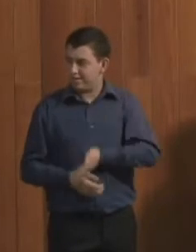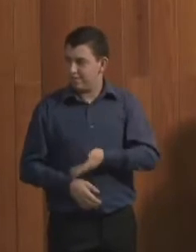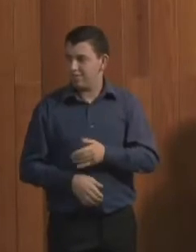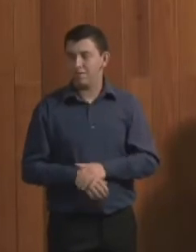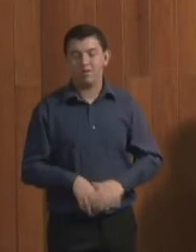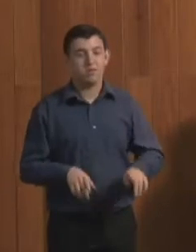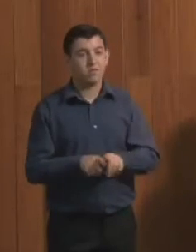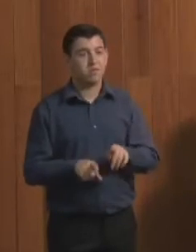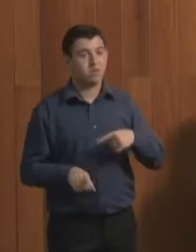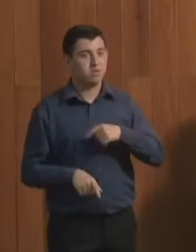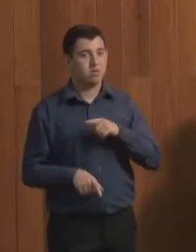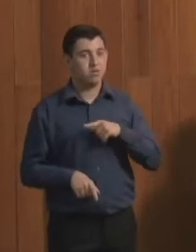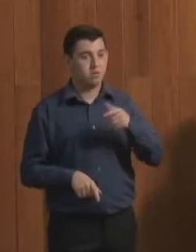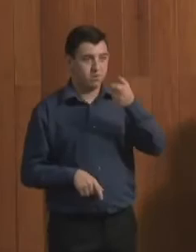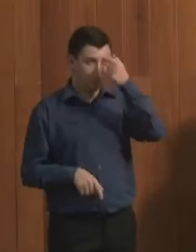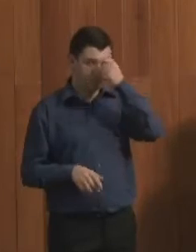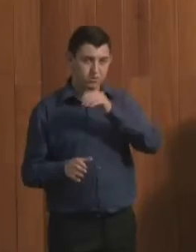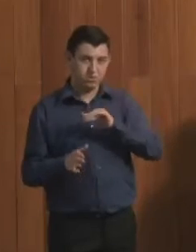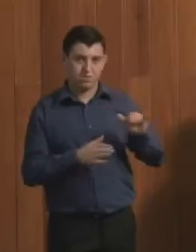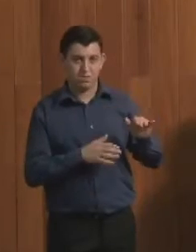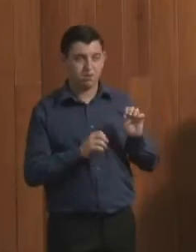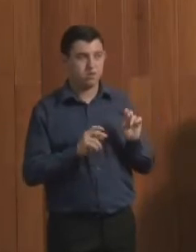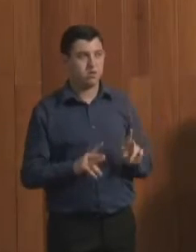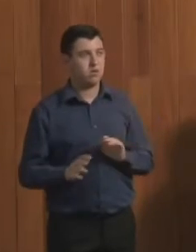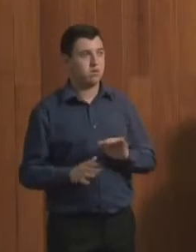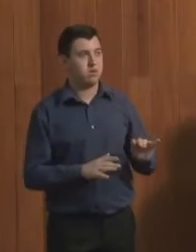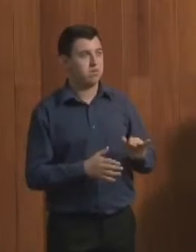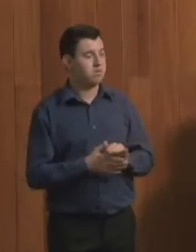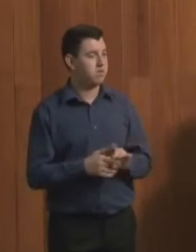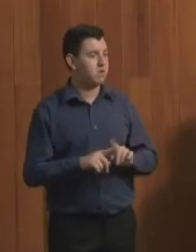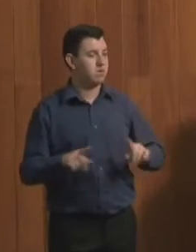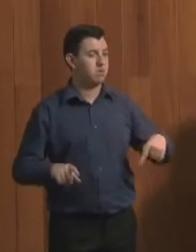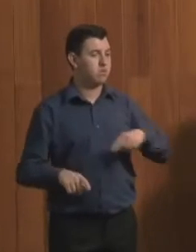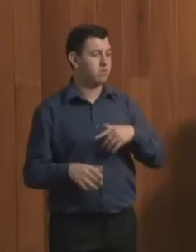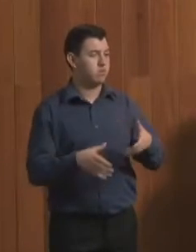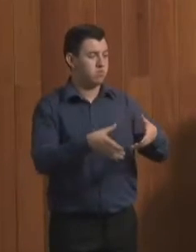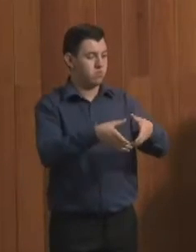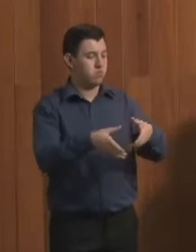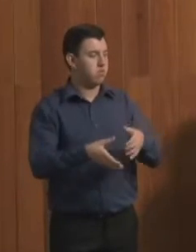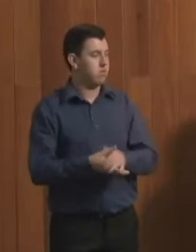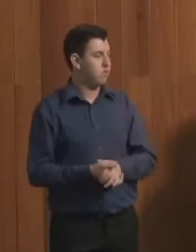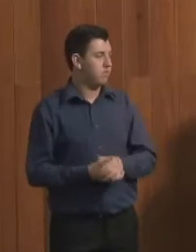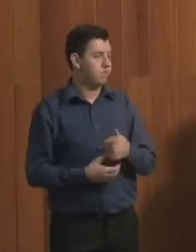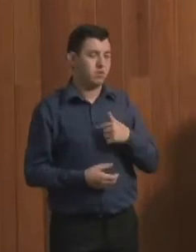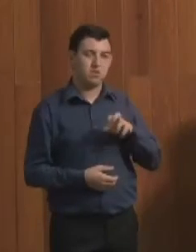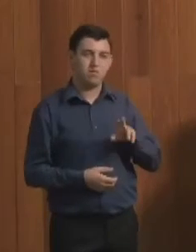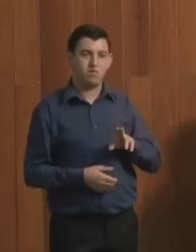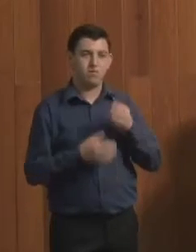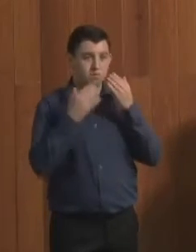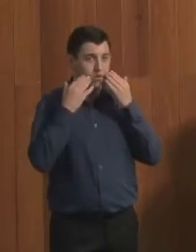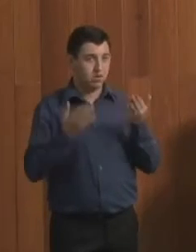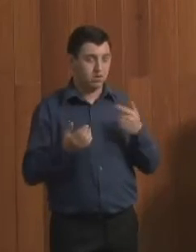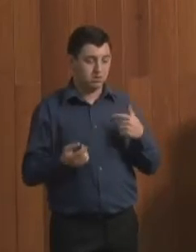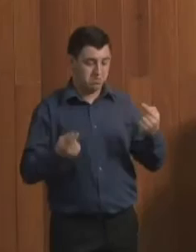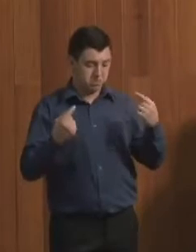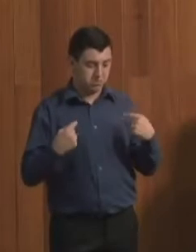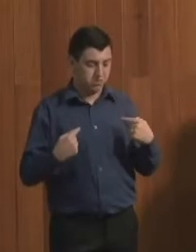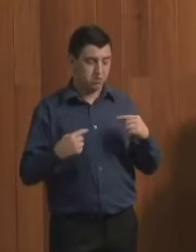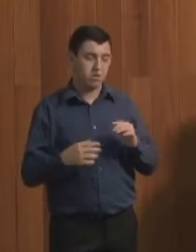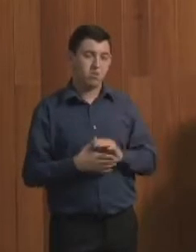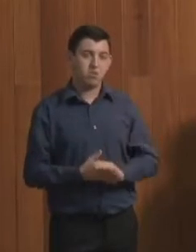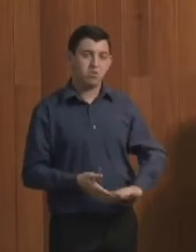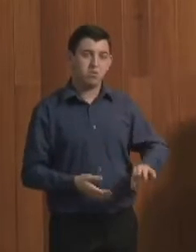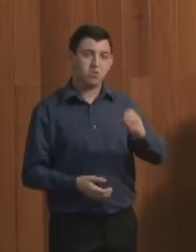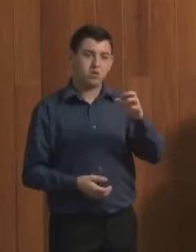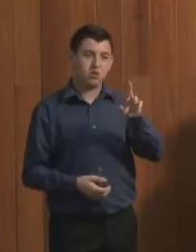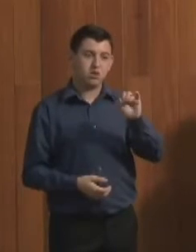que vai ler no final. Nosso grupo, me apresentando, né, que o pessoal se apresentou também, eu